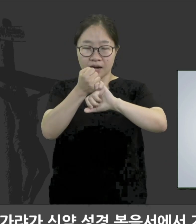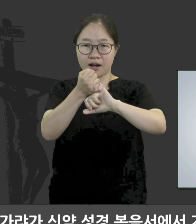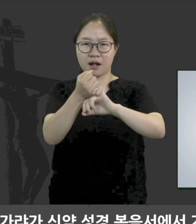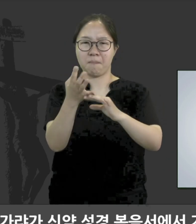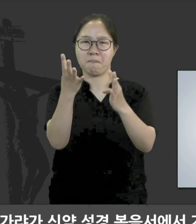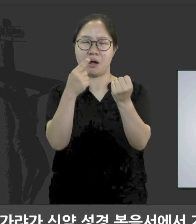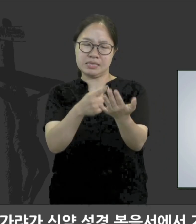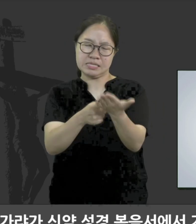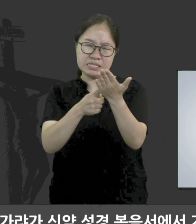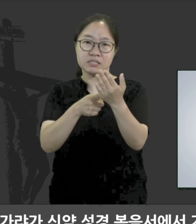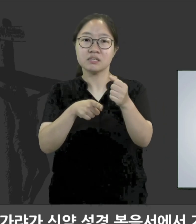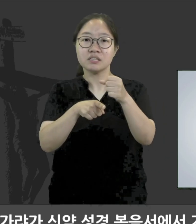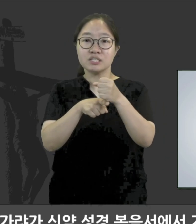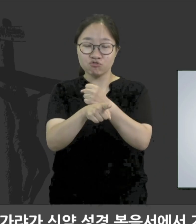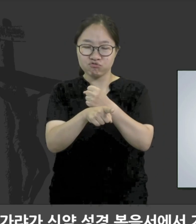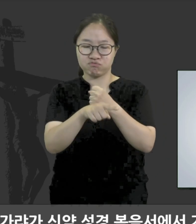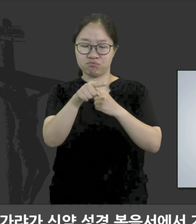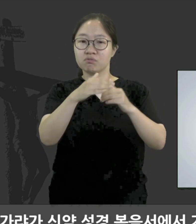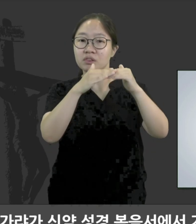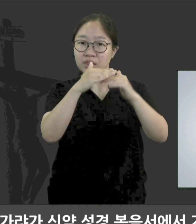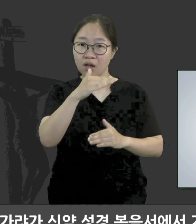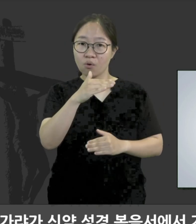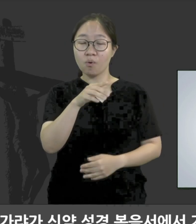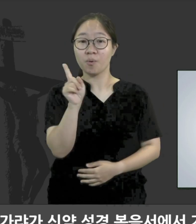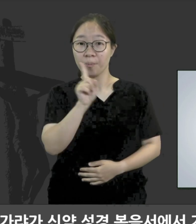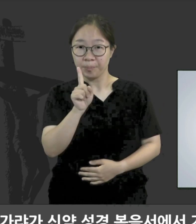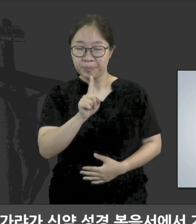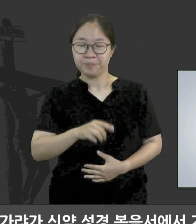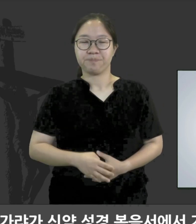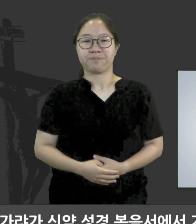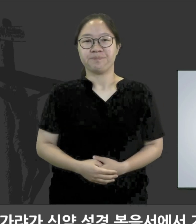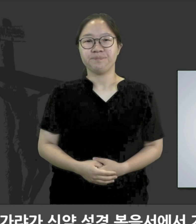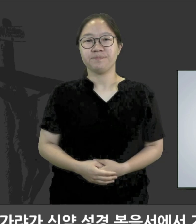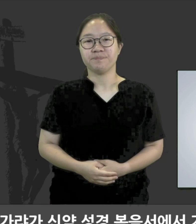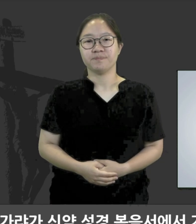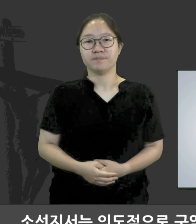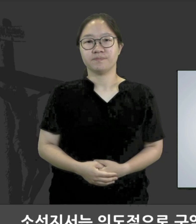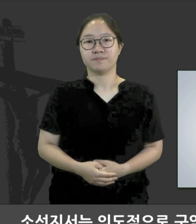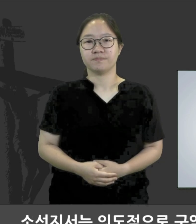복음서에서 가장 많이 인용된 것은 바로 이런 메시지 때문입니다.